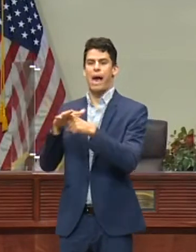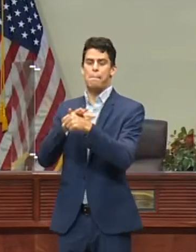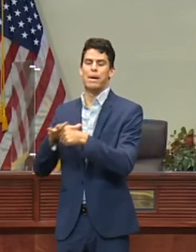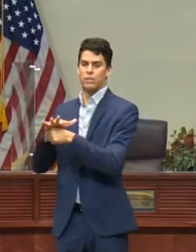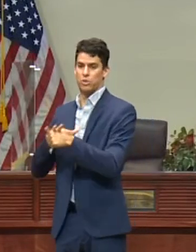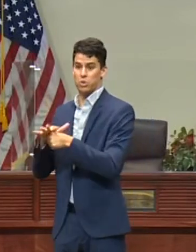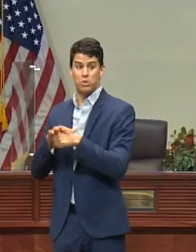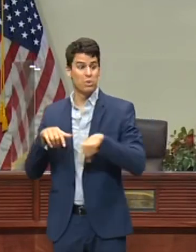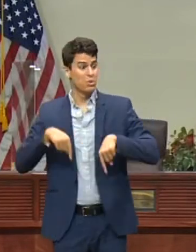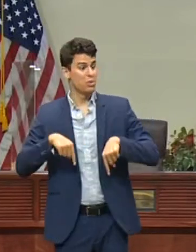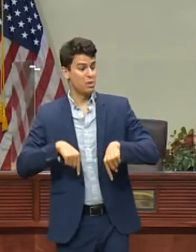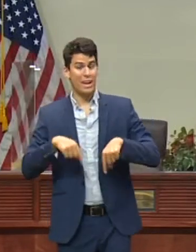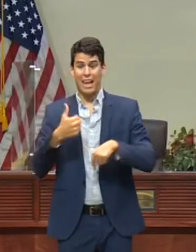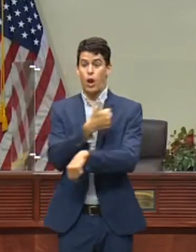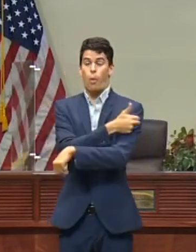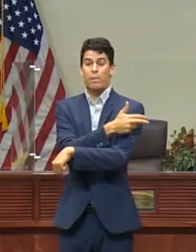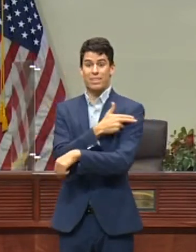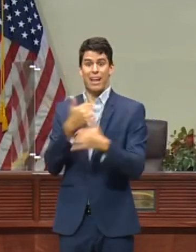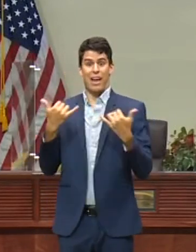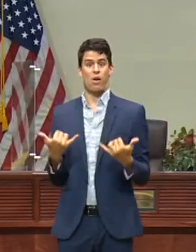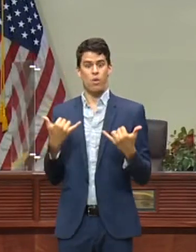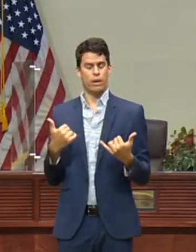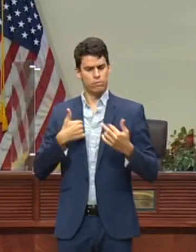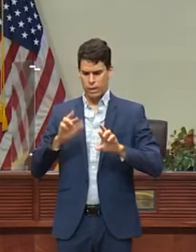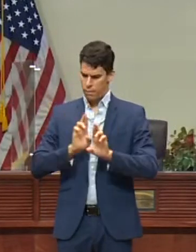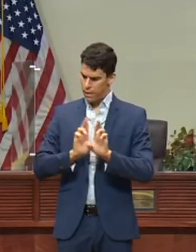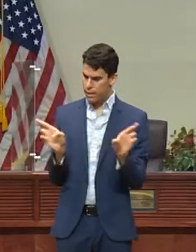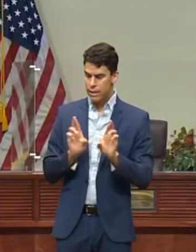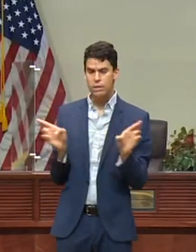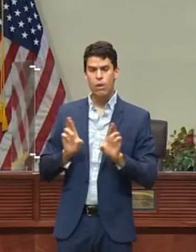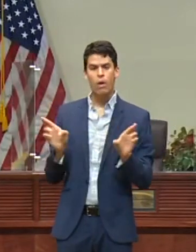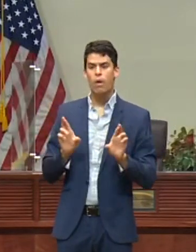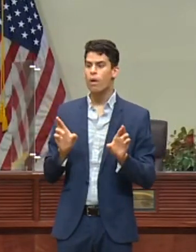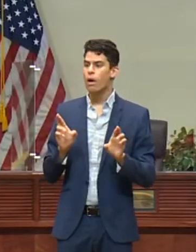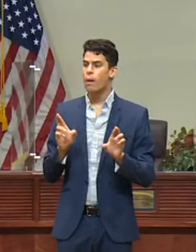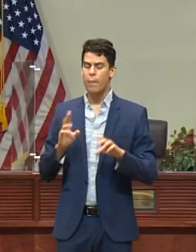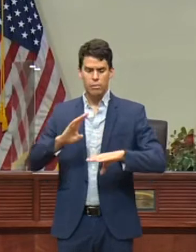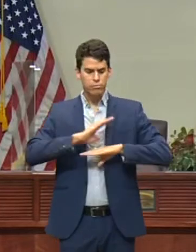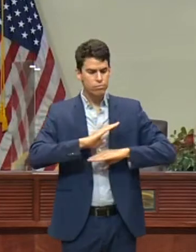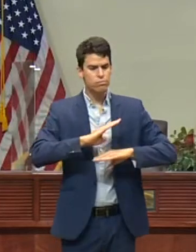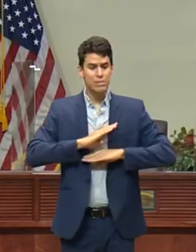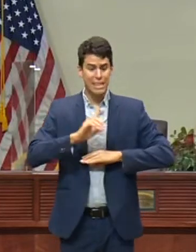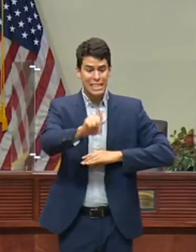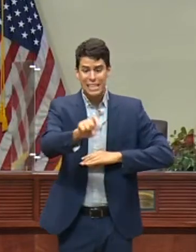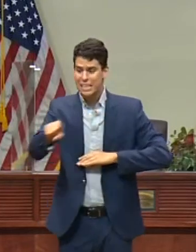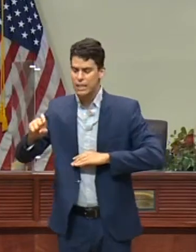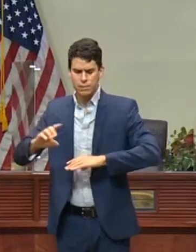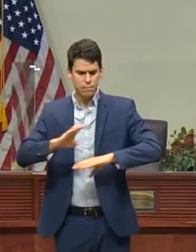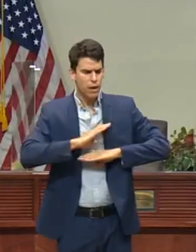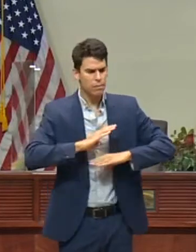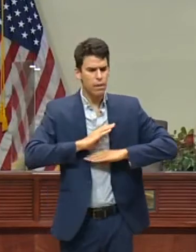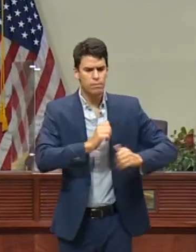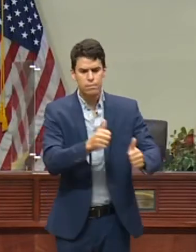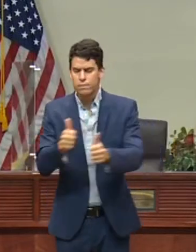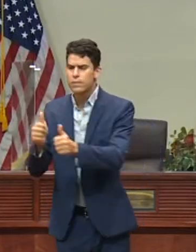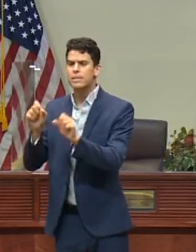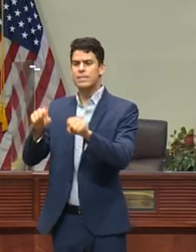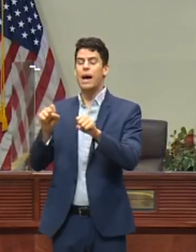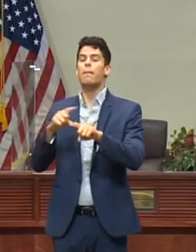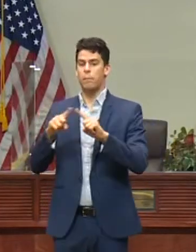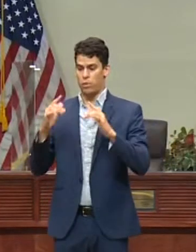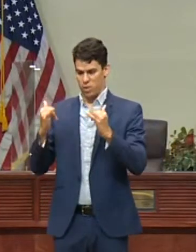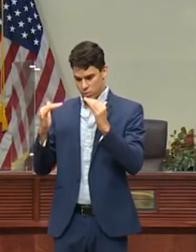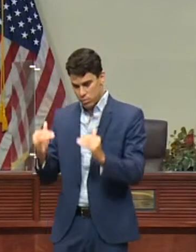en este momento seguimos listos para proveer todas las necesidades de la comunidad, y por eso es que nos estamos moviendo a